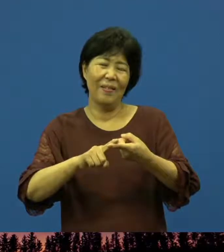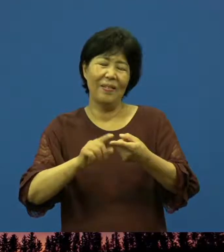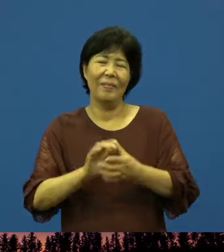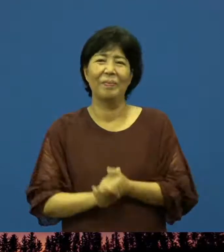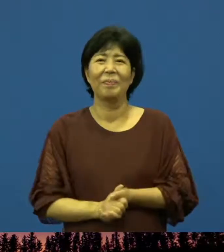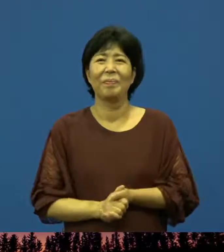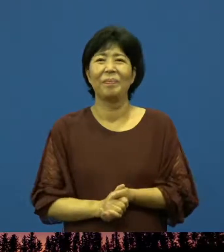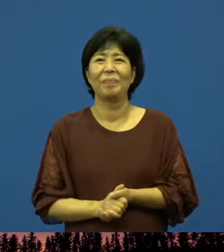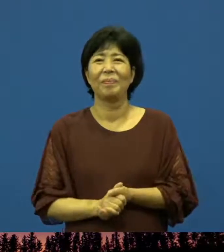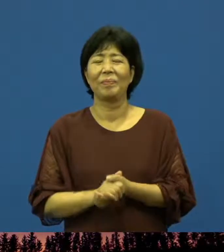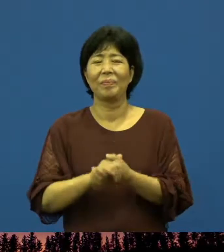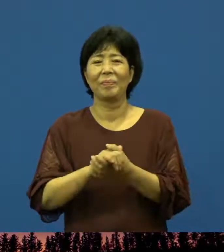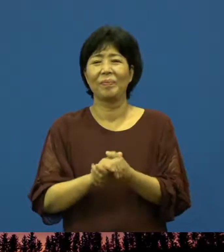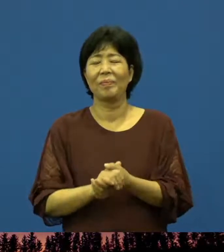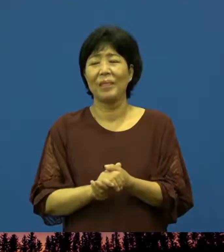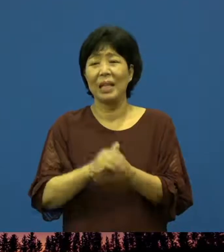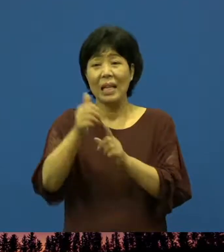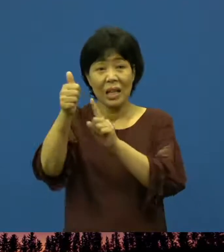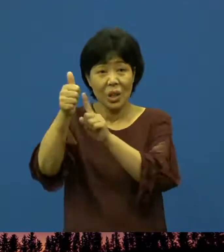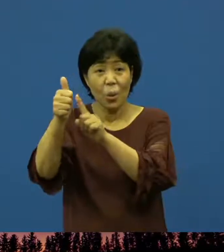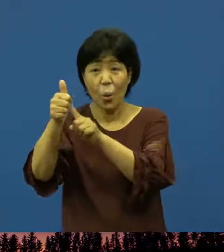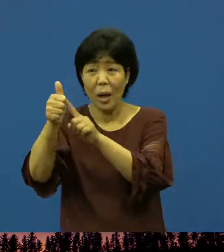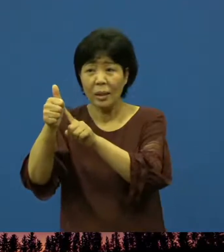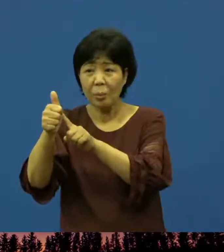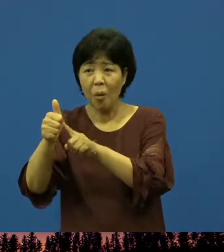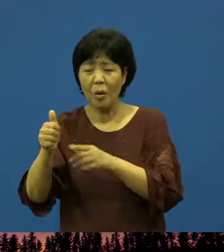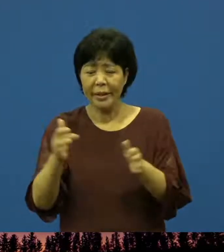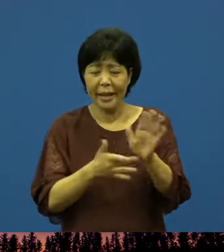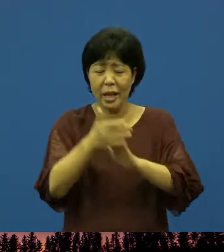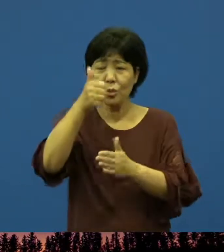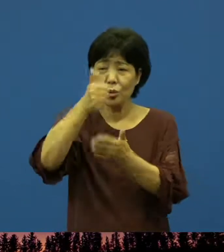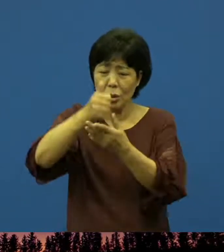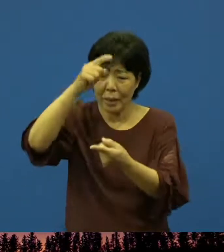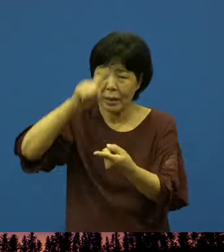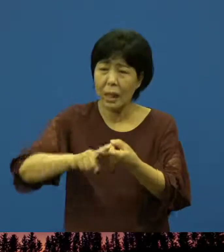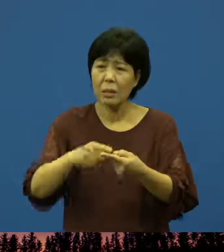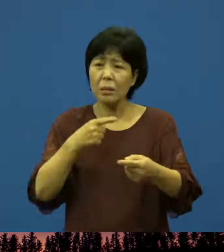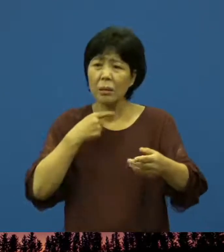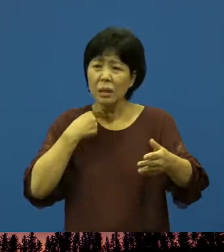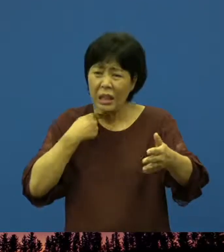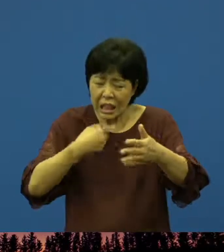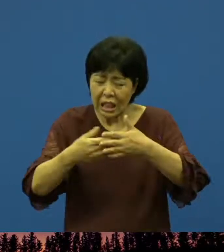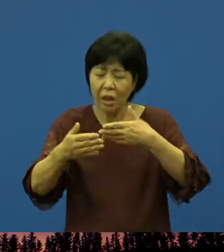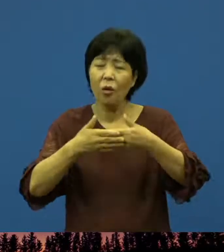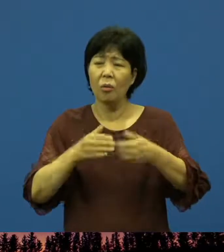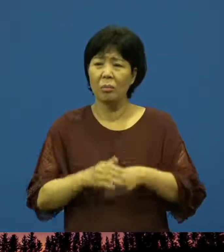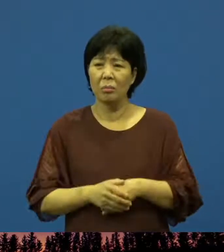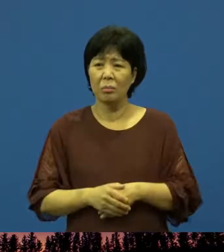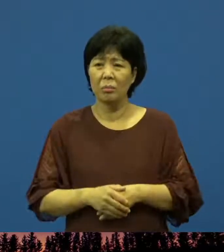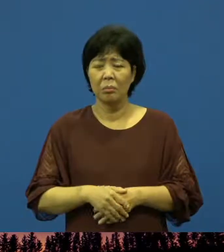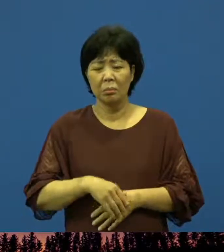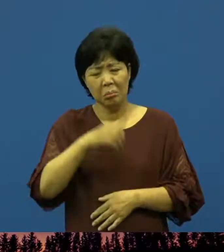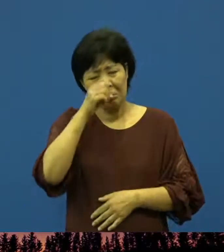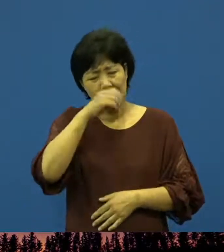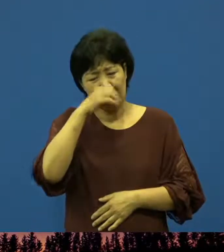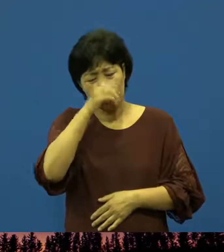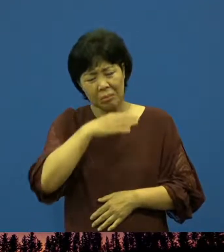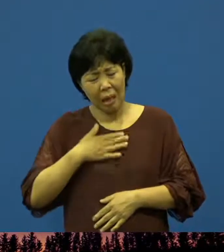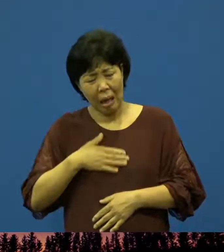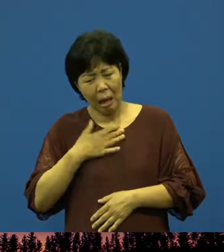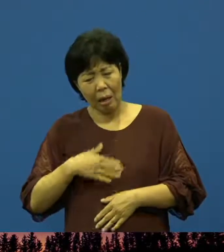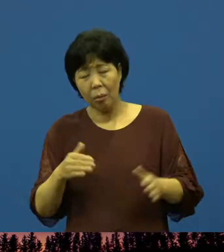그러니까 요한은 누구보다도 예수 그리스도 곁에서 온몸으로 그리스도를 경험했습니다. 대충 아는 것으로 기록한 게